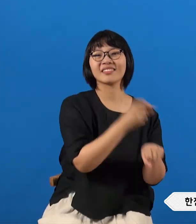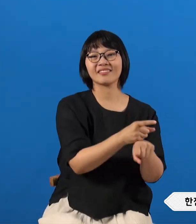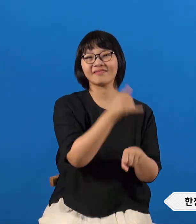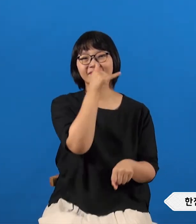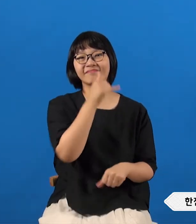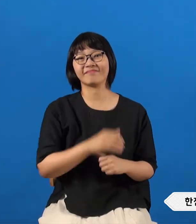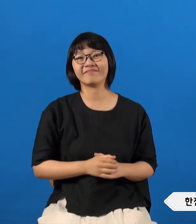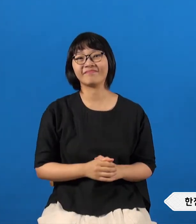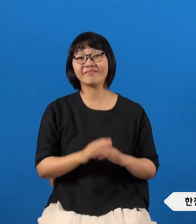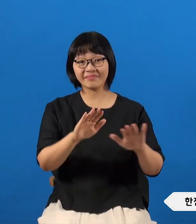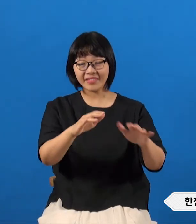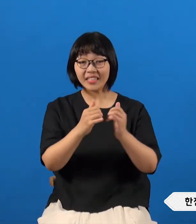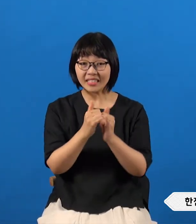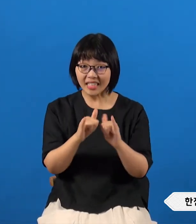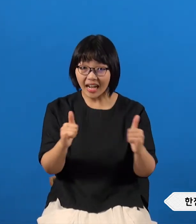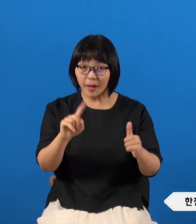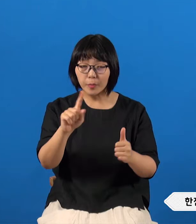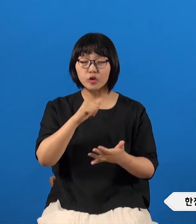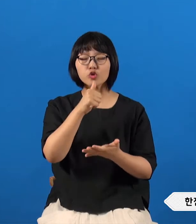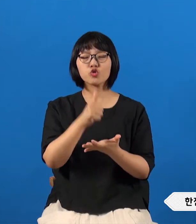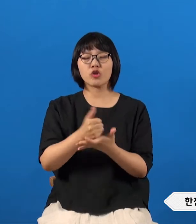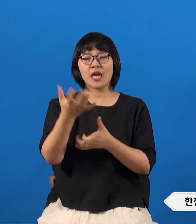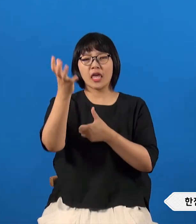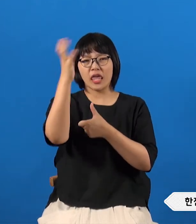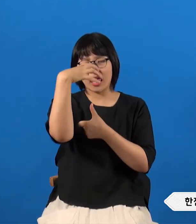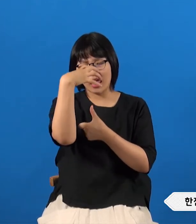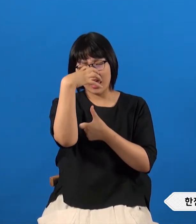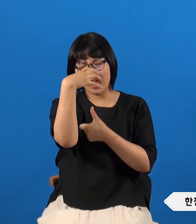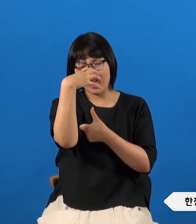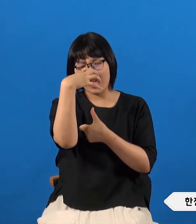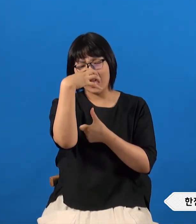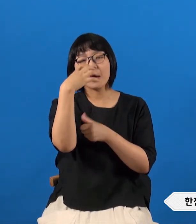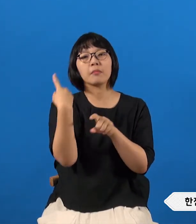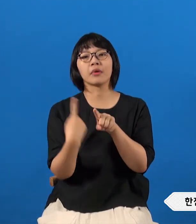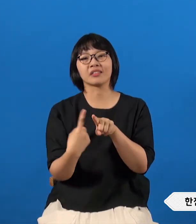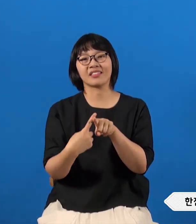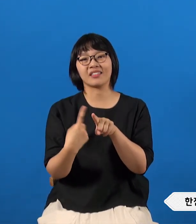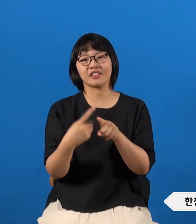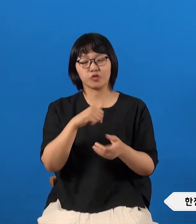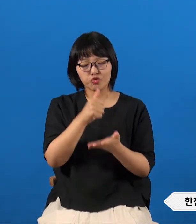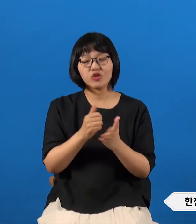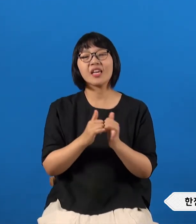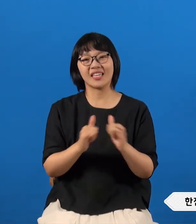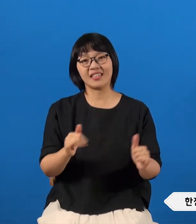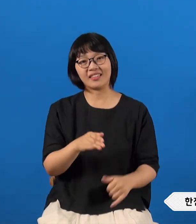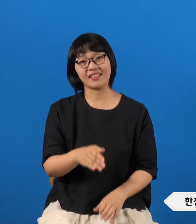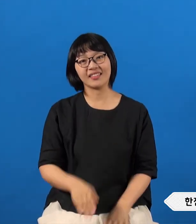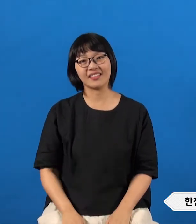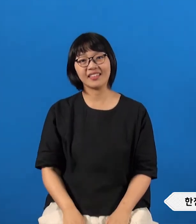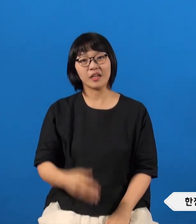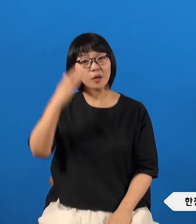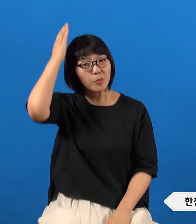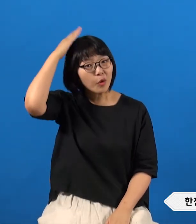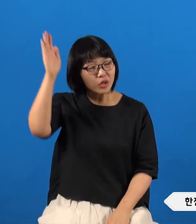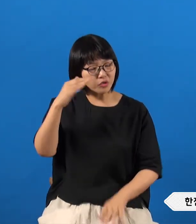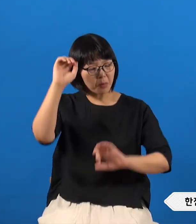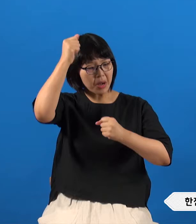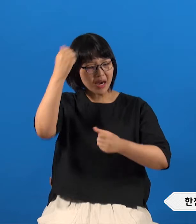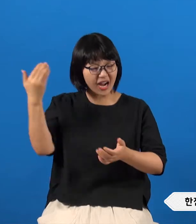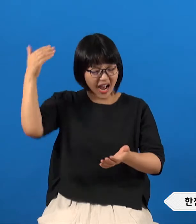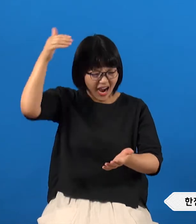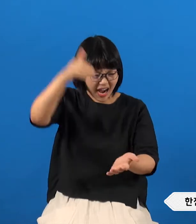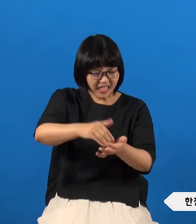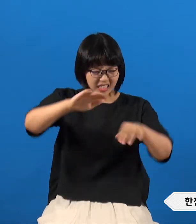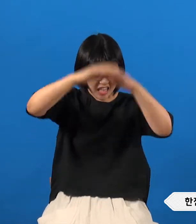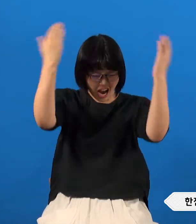인간은 이 죄의 결박에 매여 있는 어찌할 수 없는 죄인입니다. 정수리부터